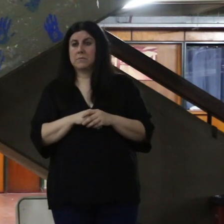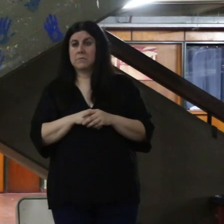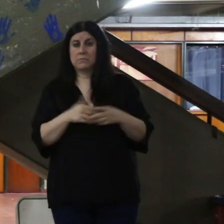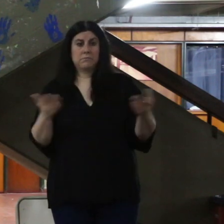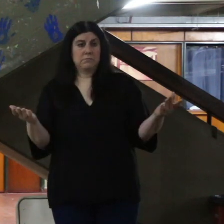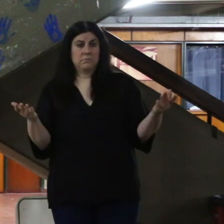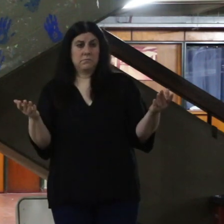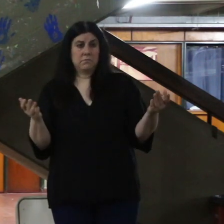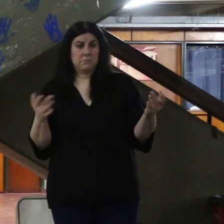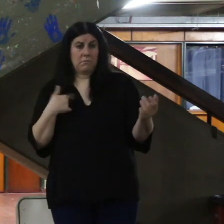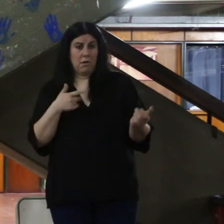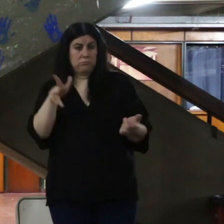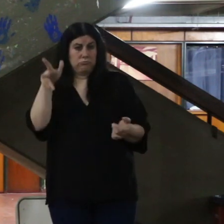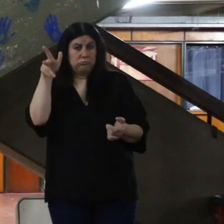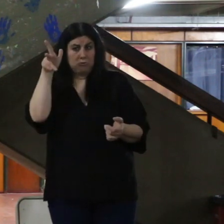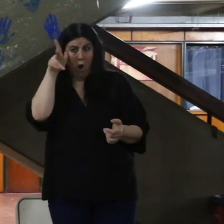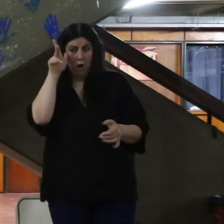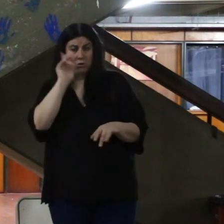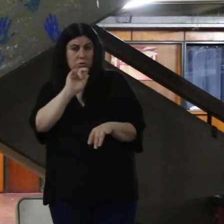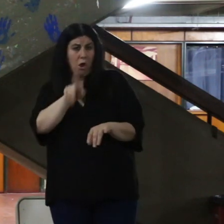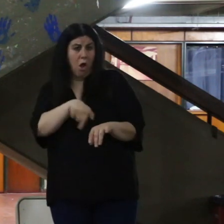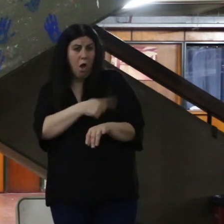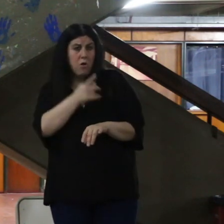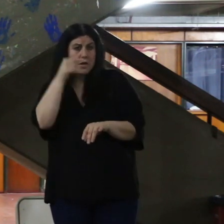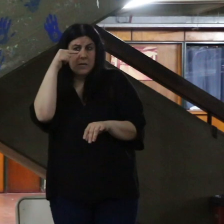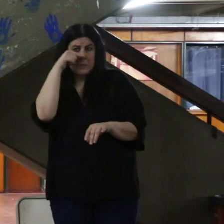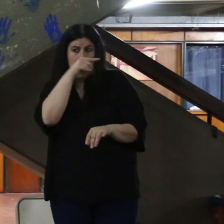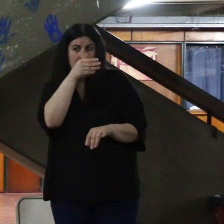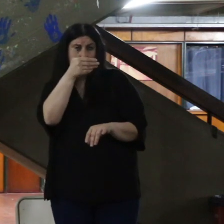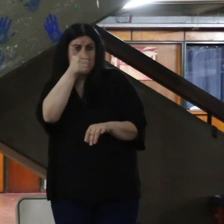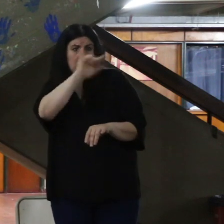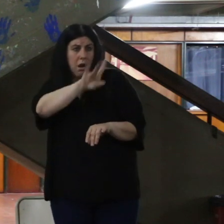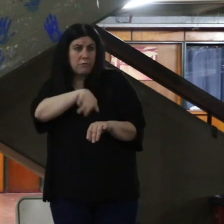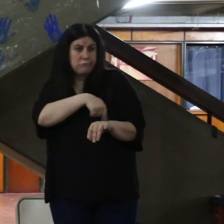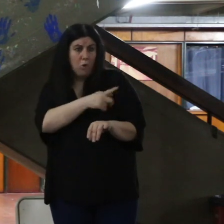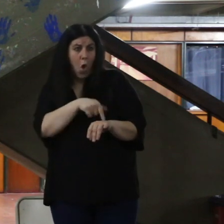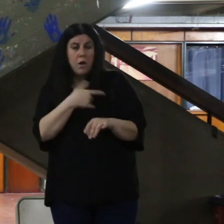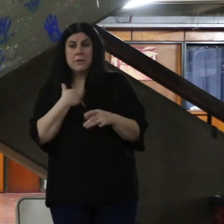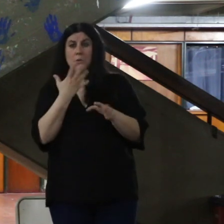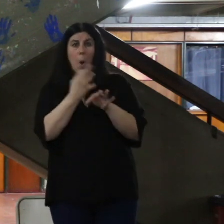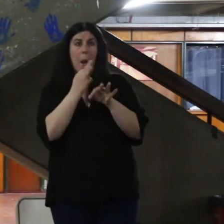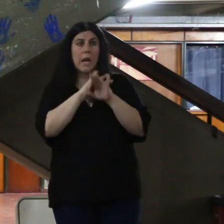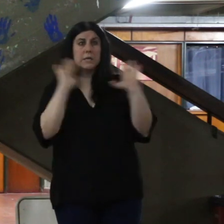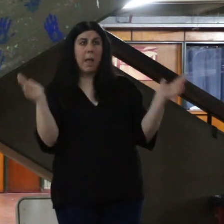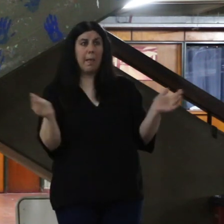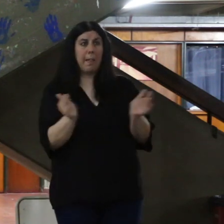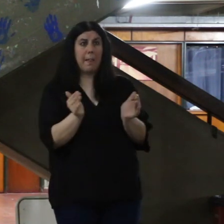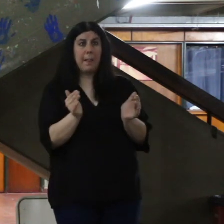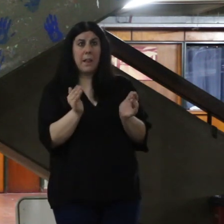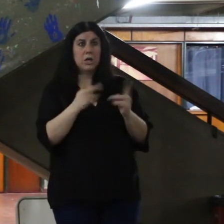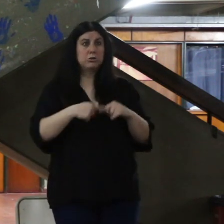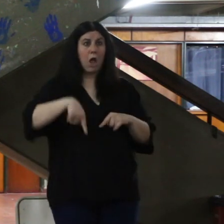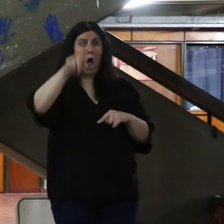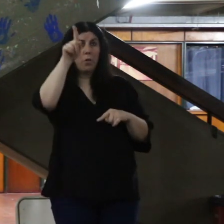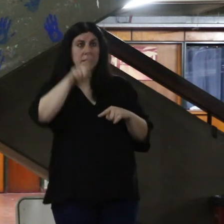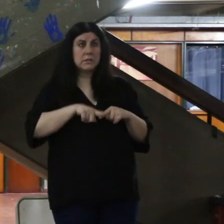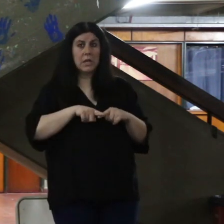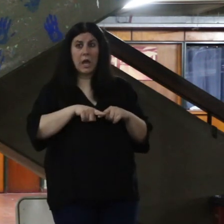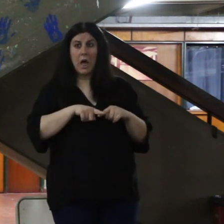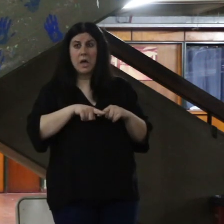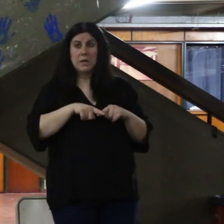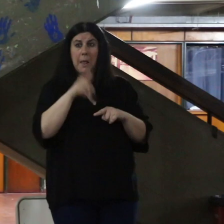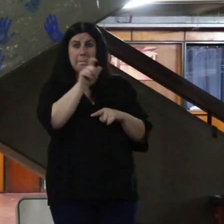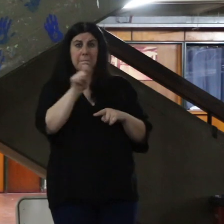Hay que estar 8, 7, 6 en dos ambientes todo el día, toda una semana, todo un